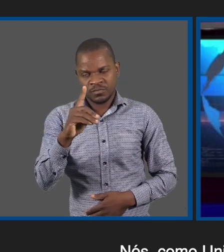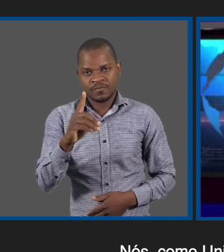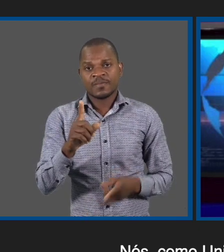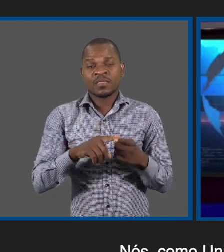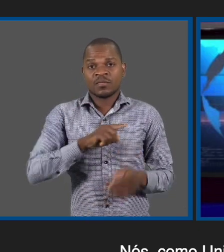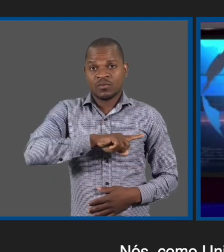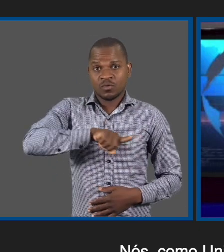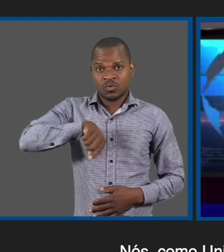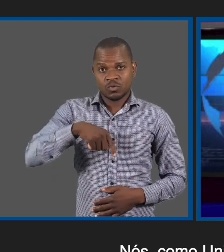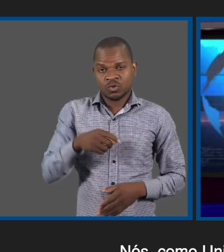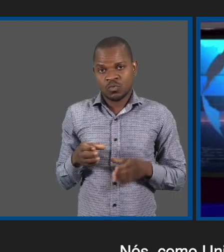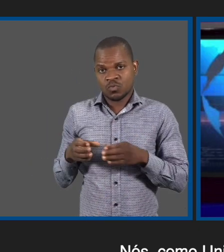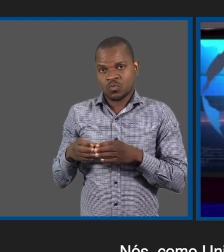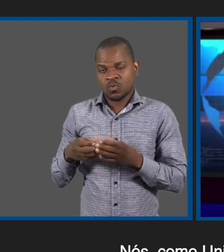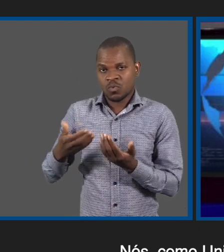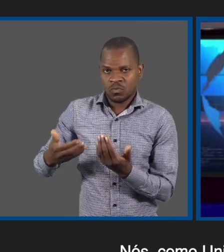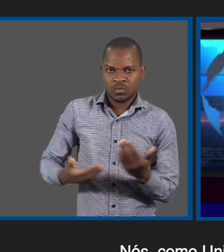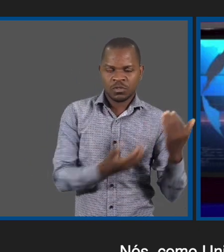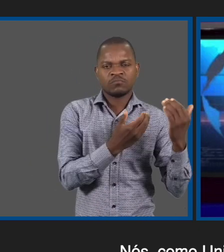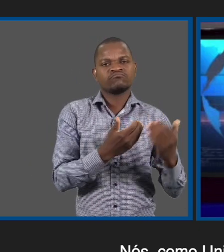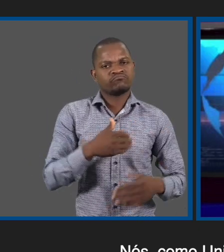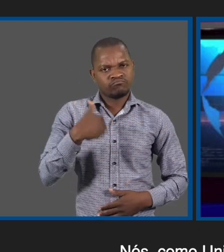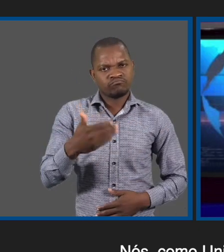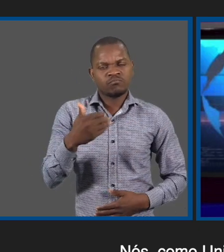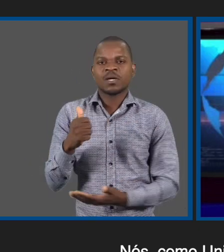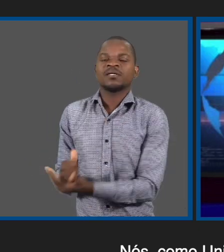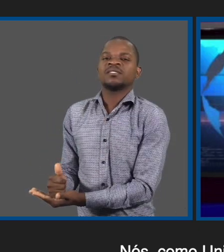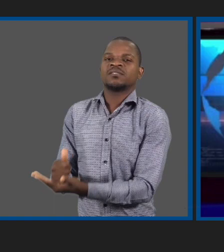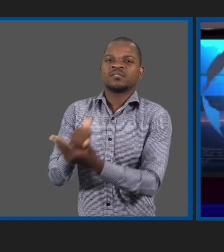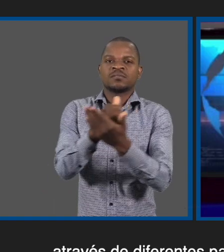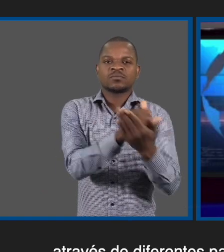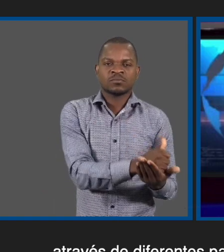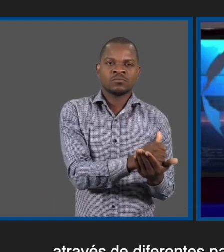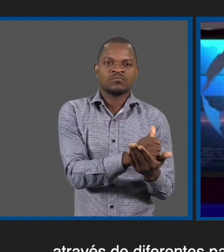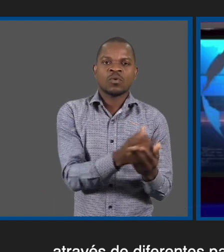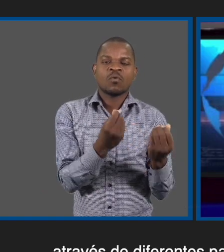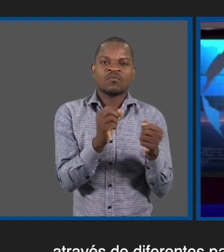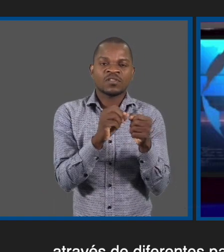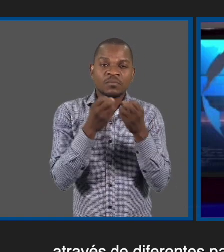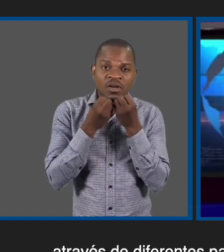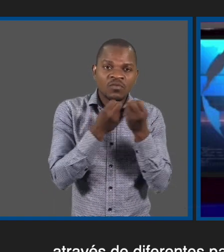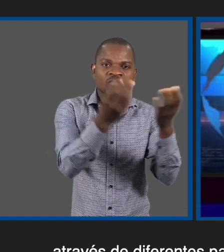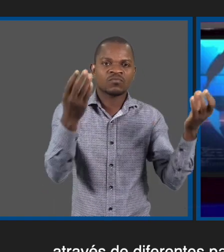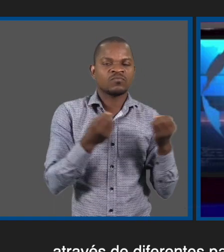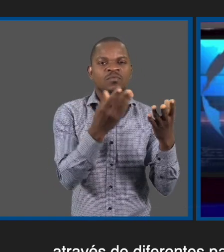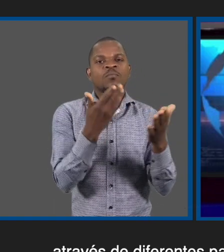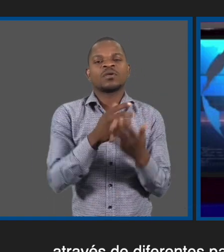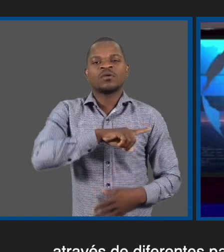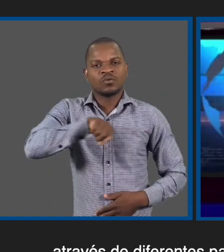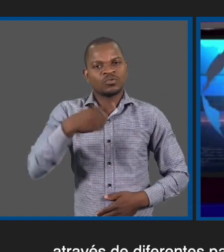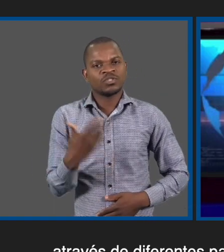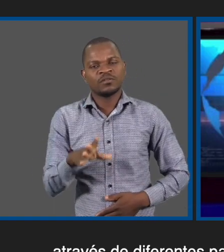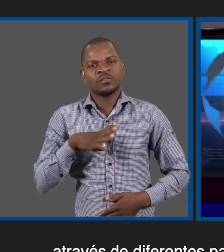Nós, da parte do Unicef, também apoiamos a definição dessas mensagens através de diferentes parcerias